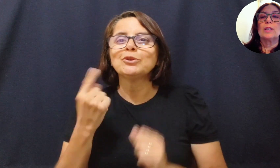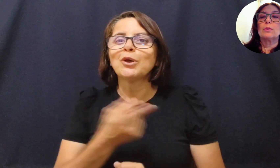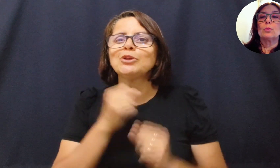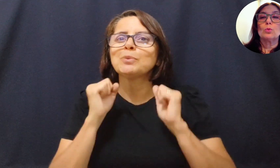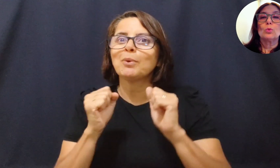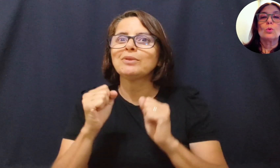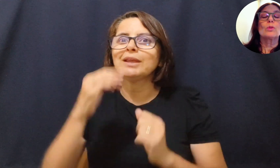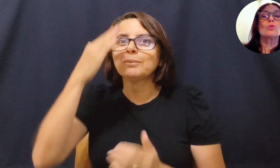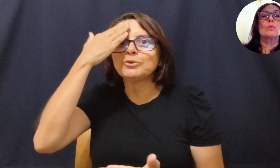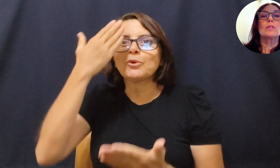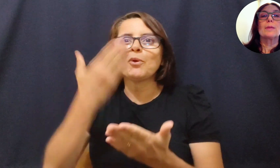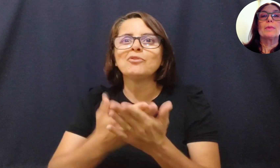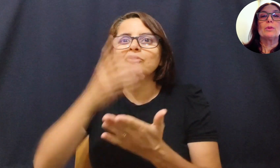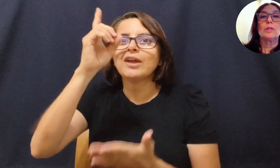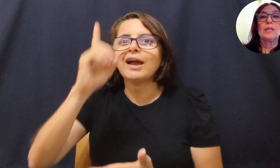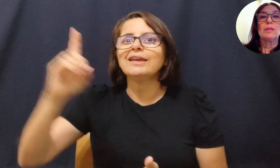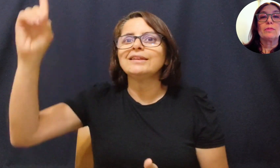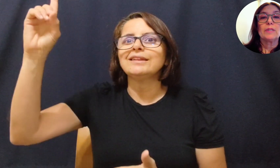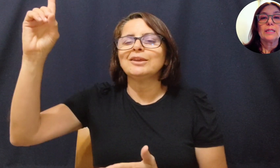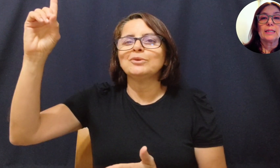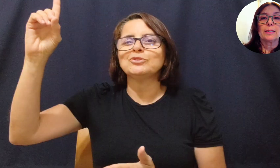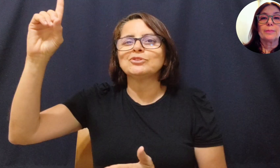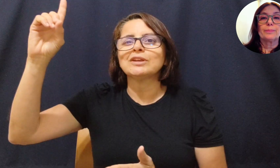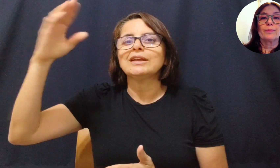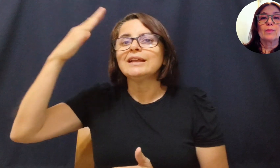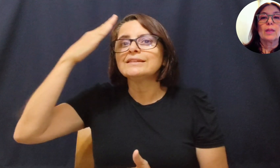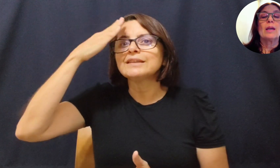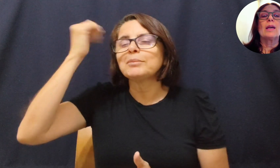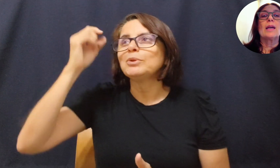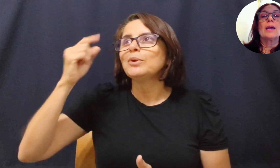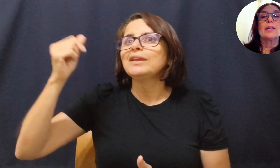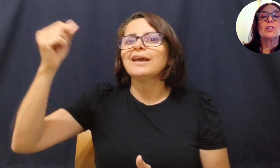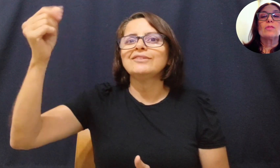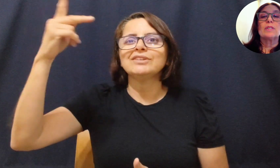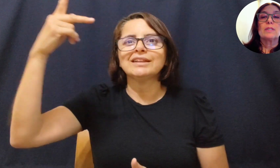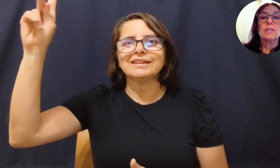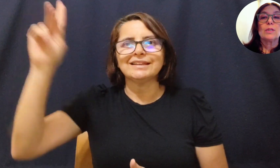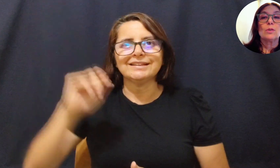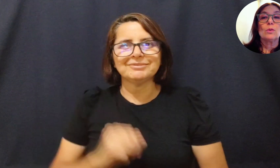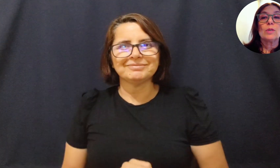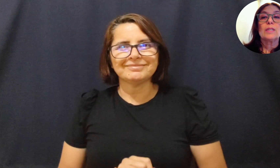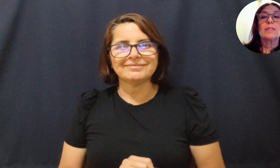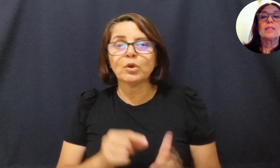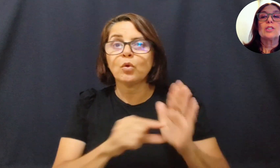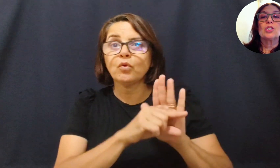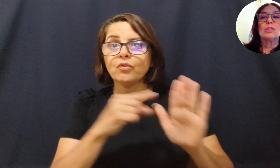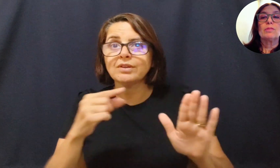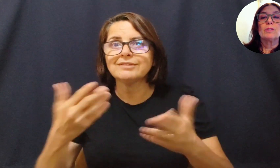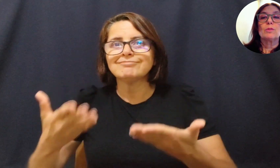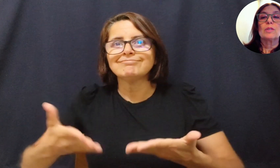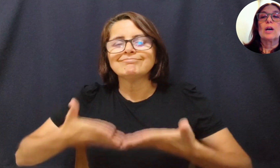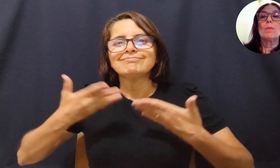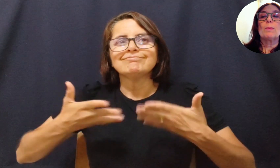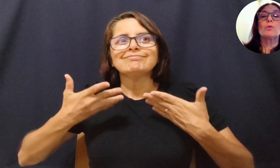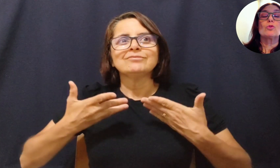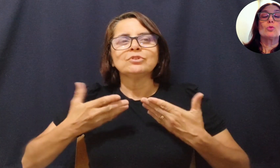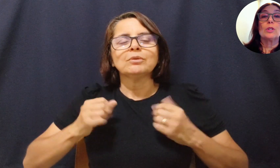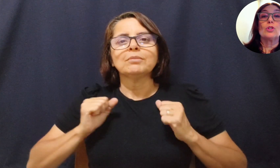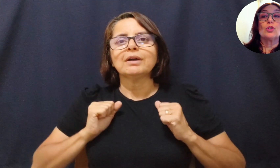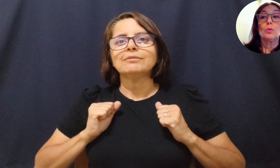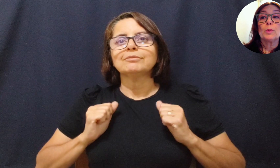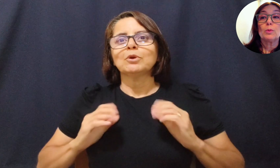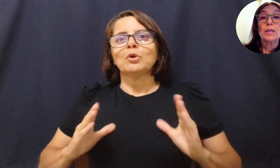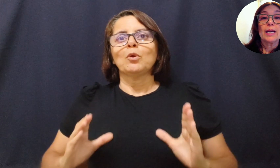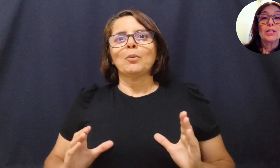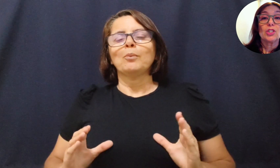conduza tudo com sua sabedoria infinita. Este versículo incentiva-nos a uma